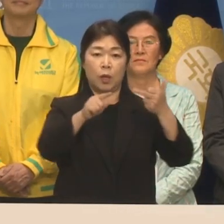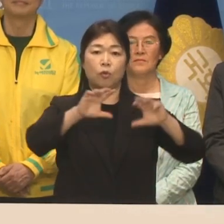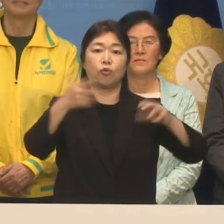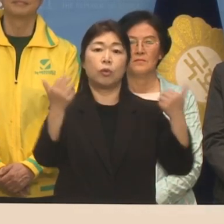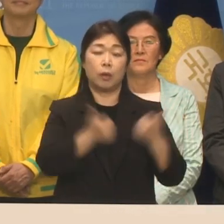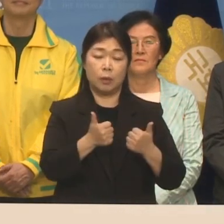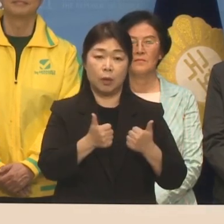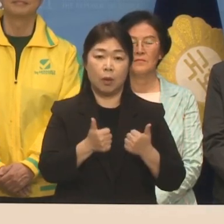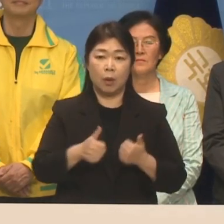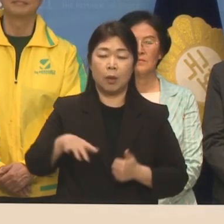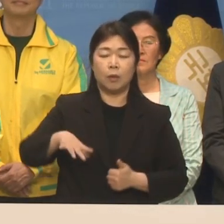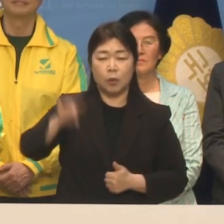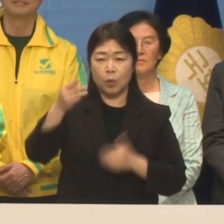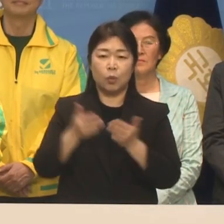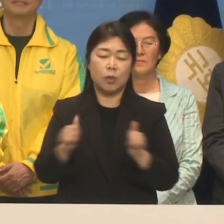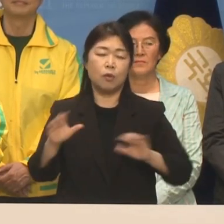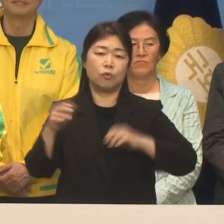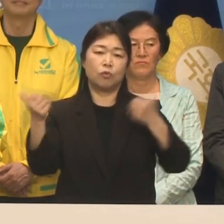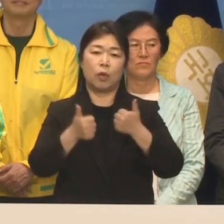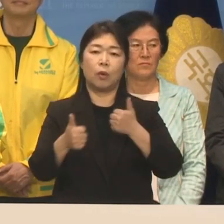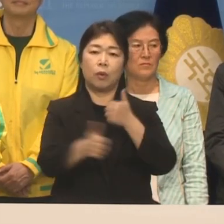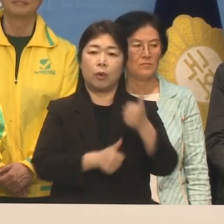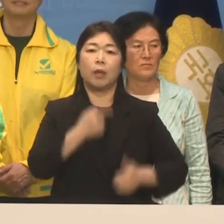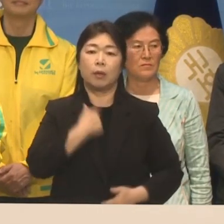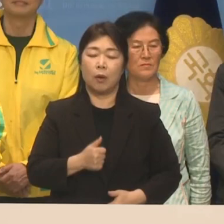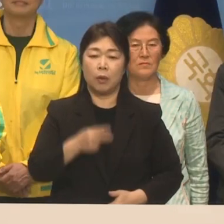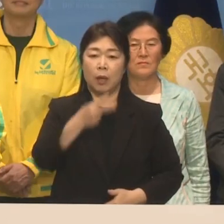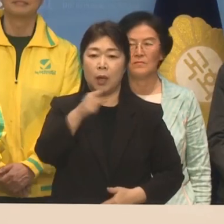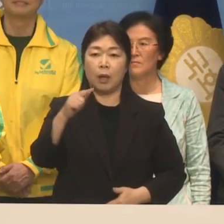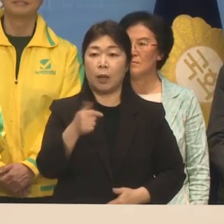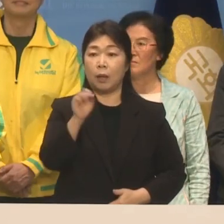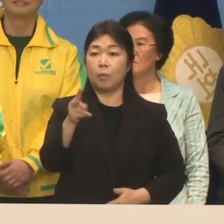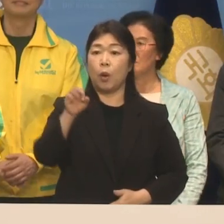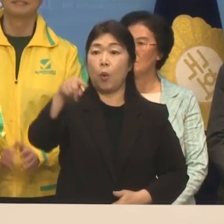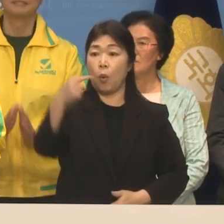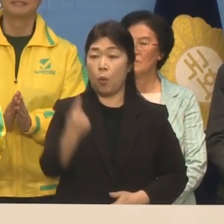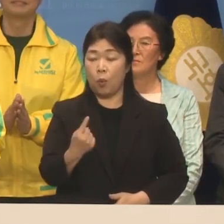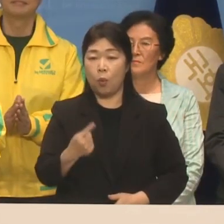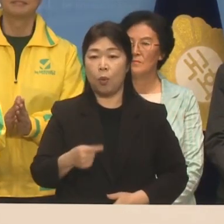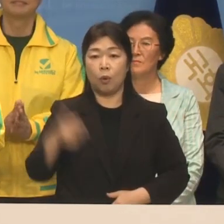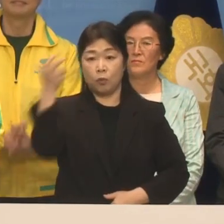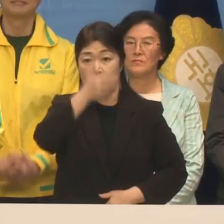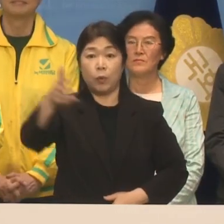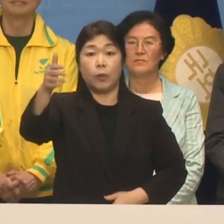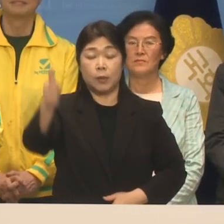노동자 국회의원이었던 담병호 후원회장님 모셨습니다.